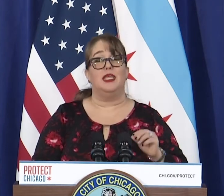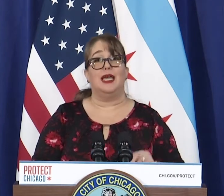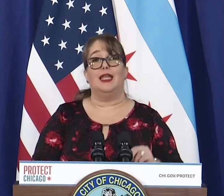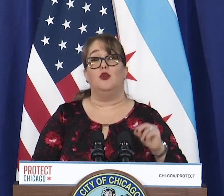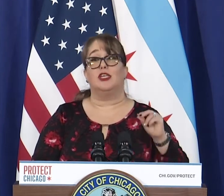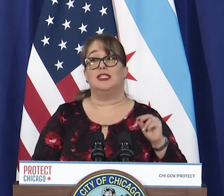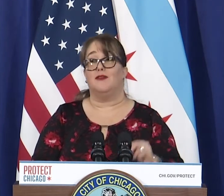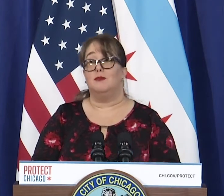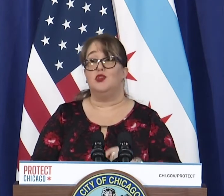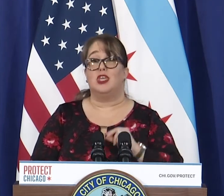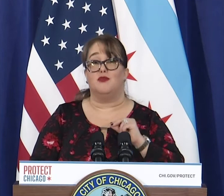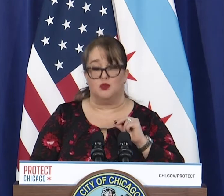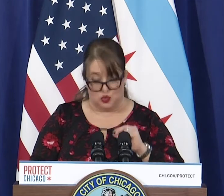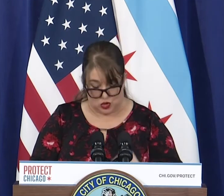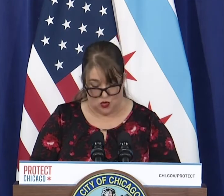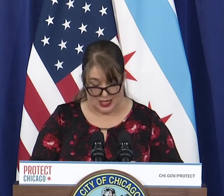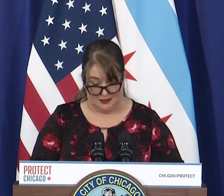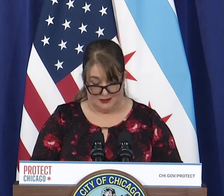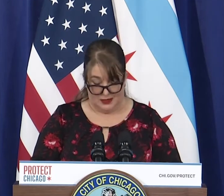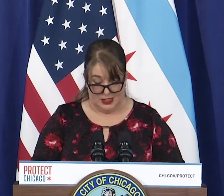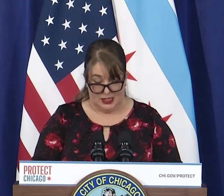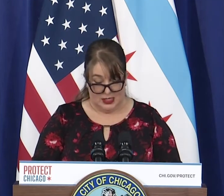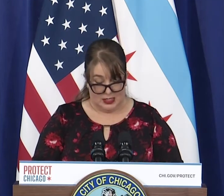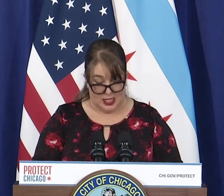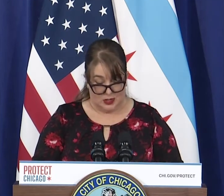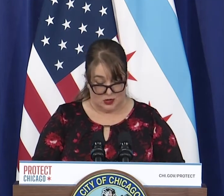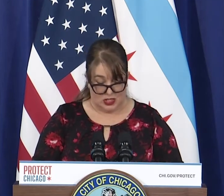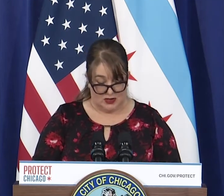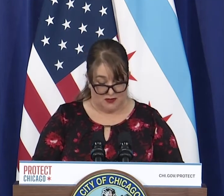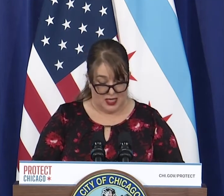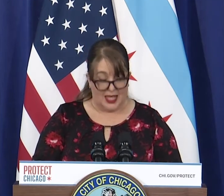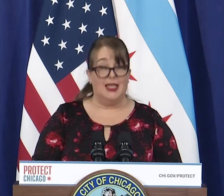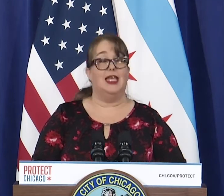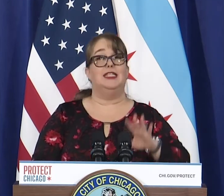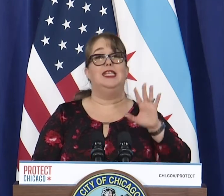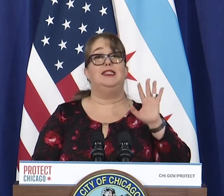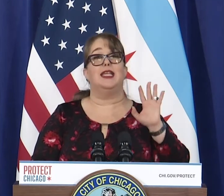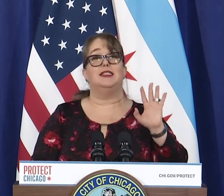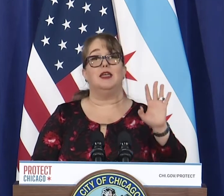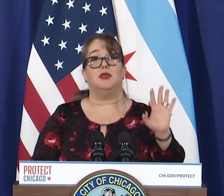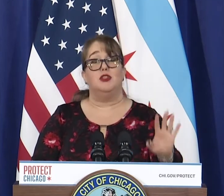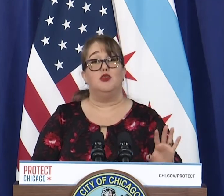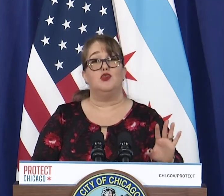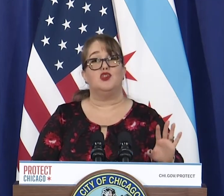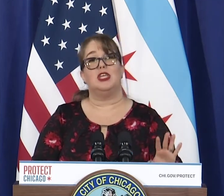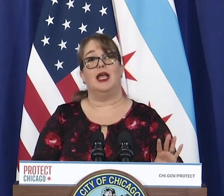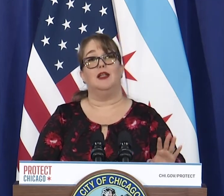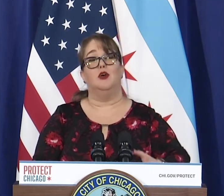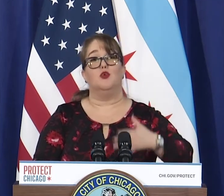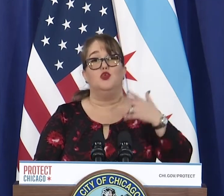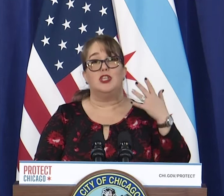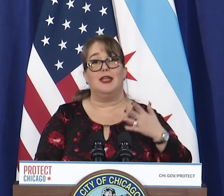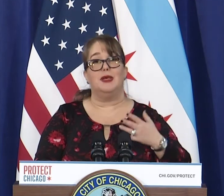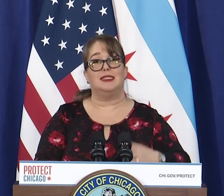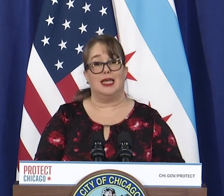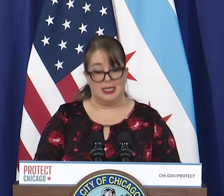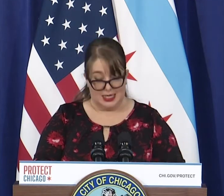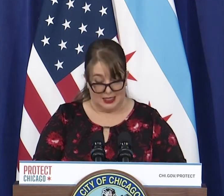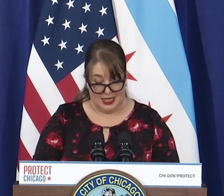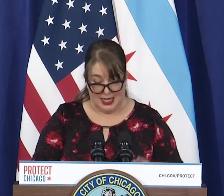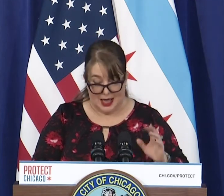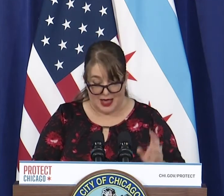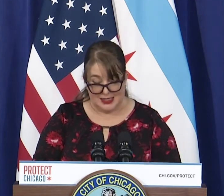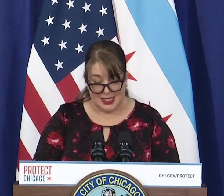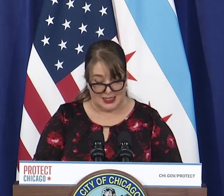debemos duplicar lo que sabemos que funciona. Y esto significa distanciamiento social, usar